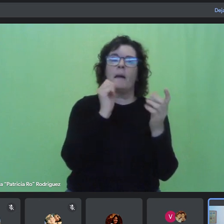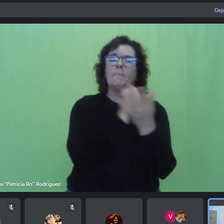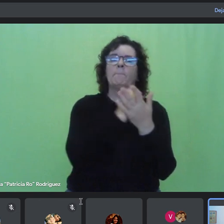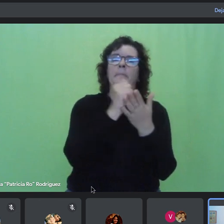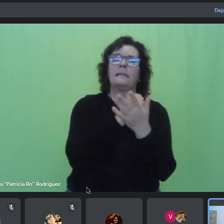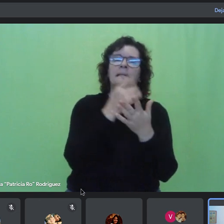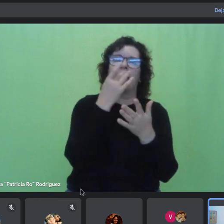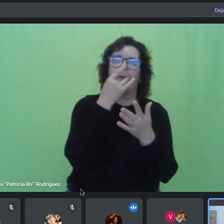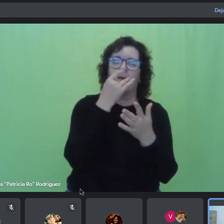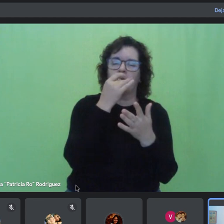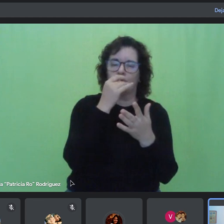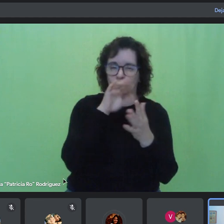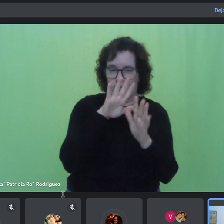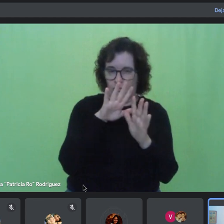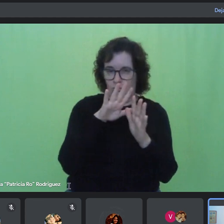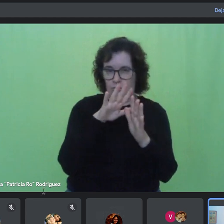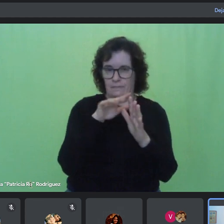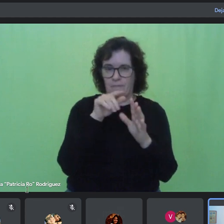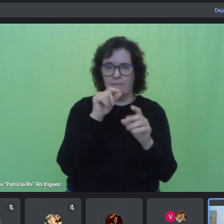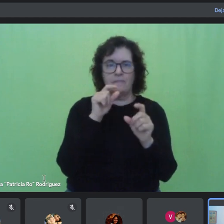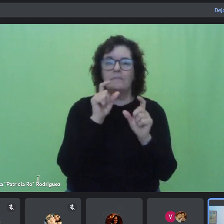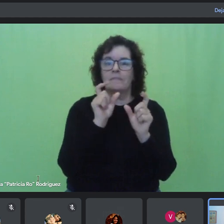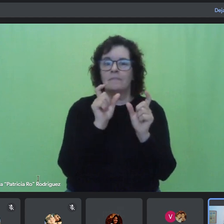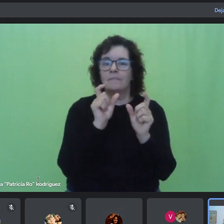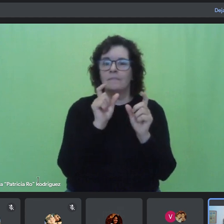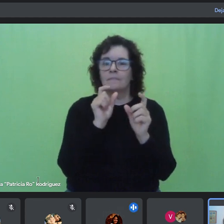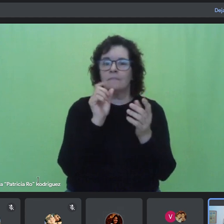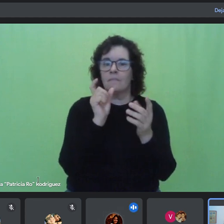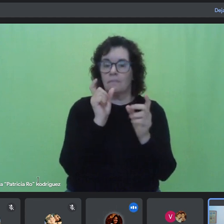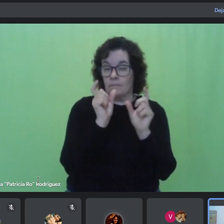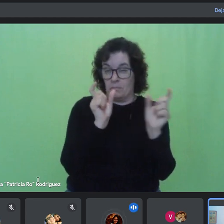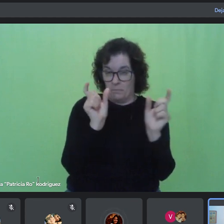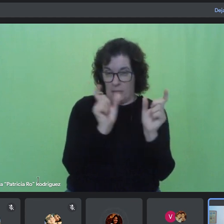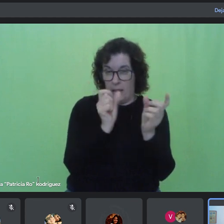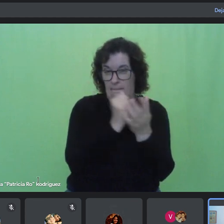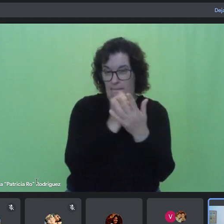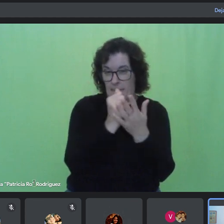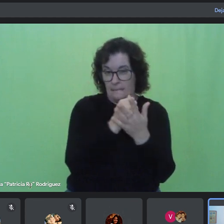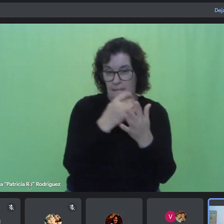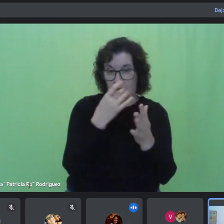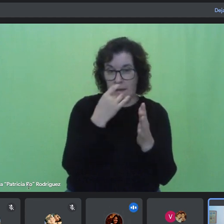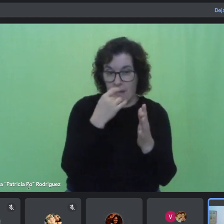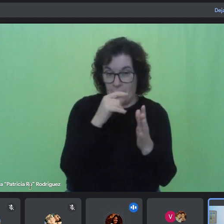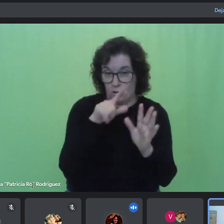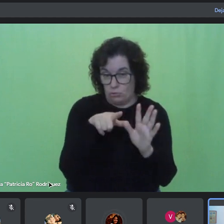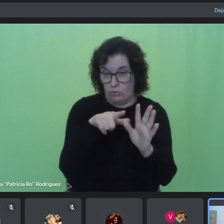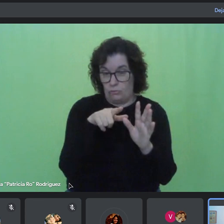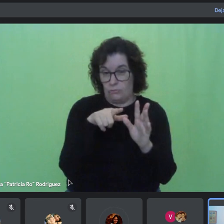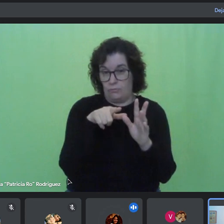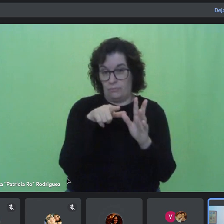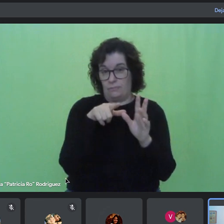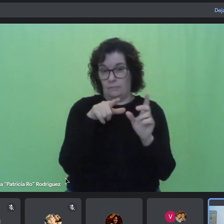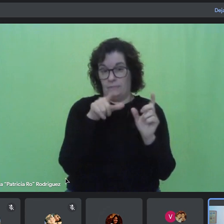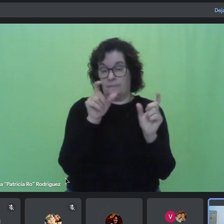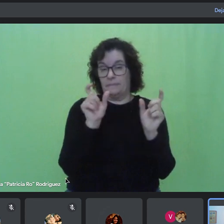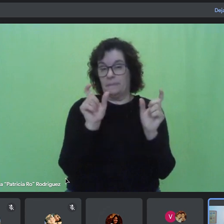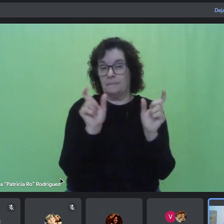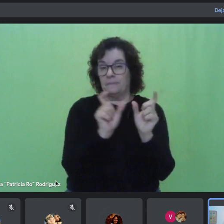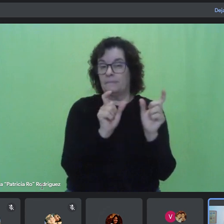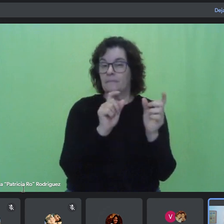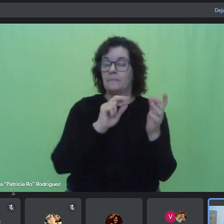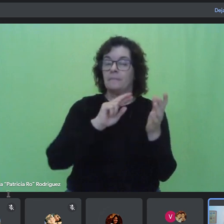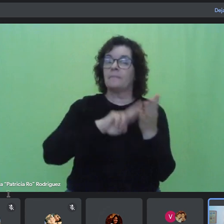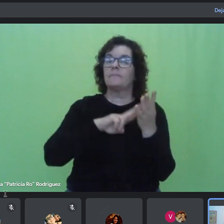TIC. Relacionadas, ¿sí? O sea, que están relacionadas a la inteligencia artificial. Bien. Está como un